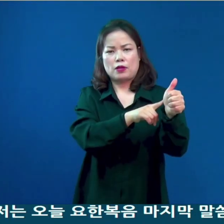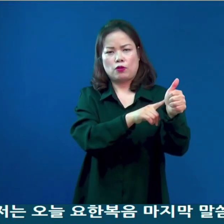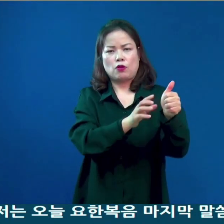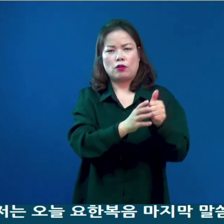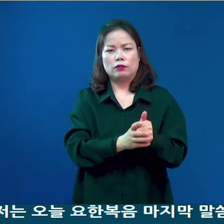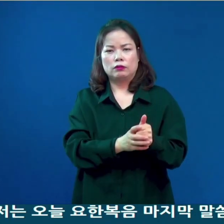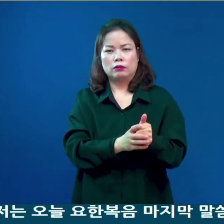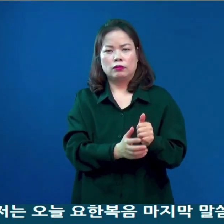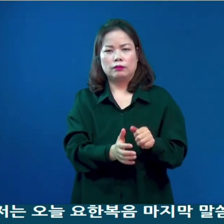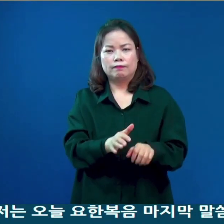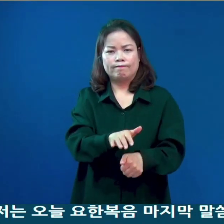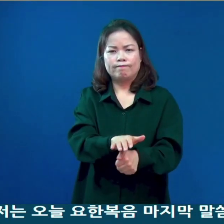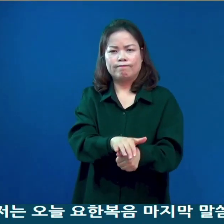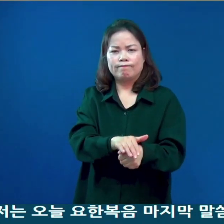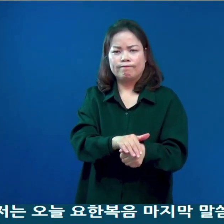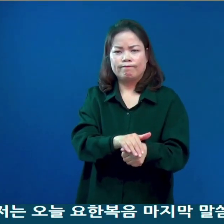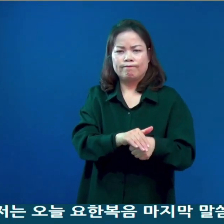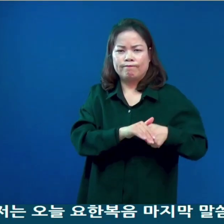그 의기소침해 있던 베드로,